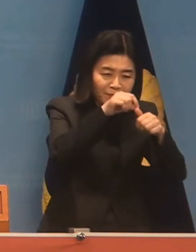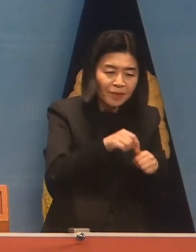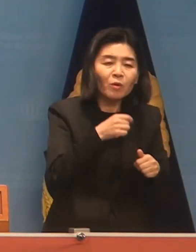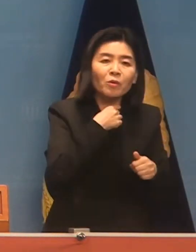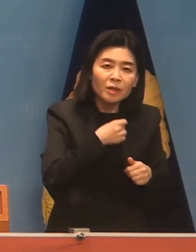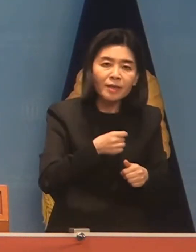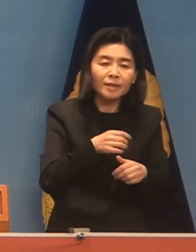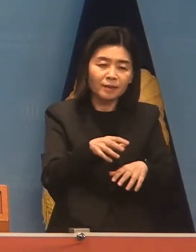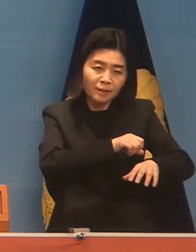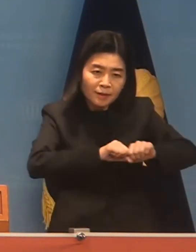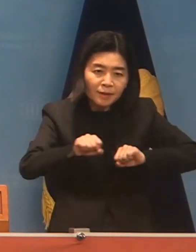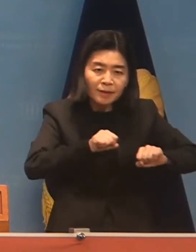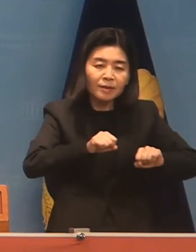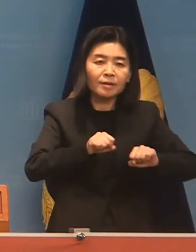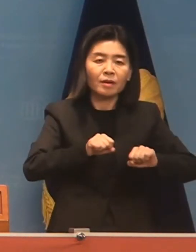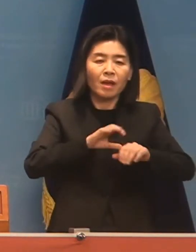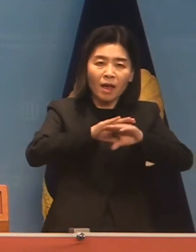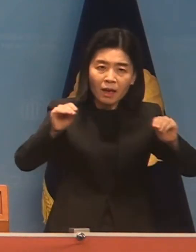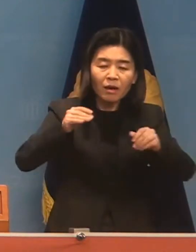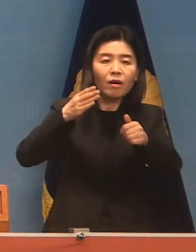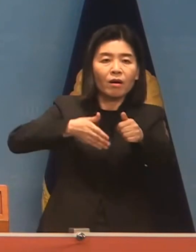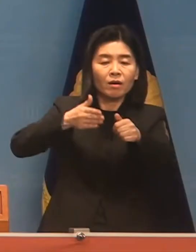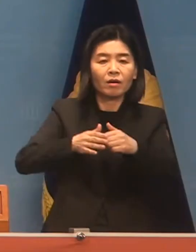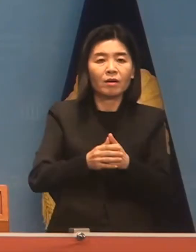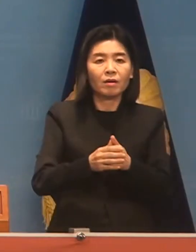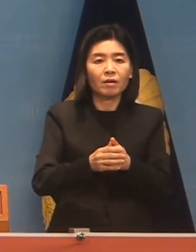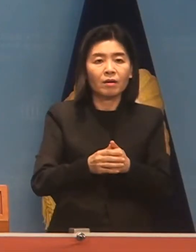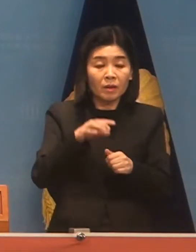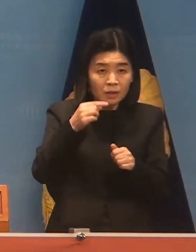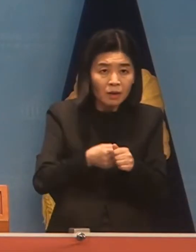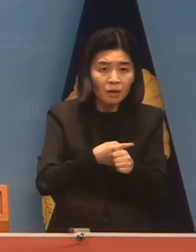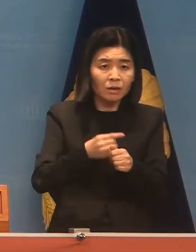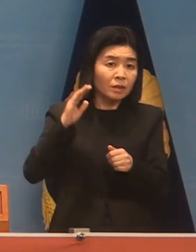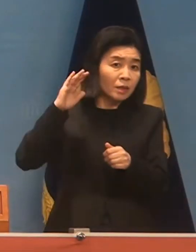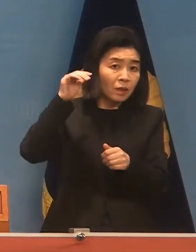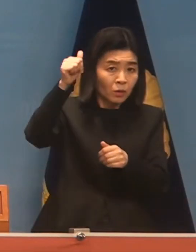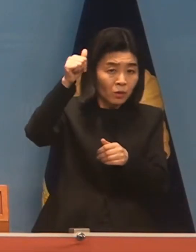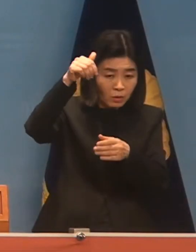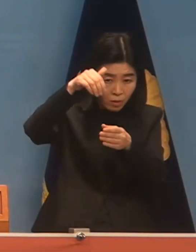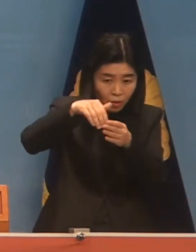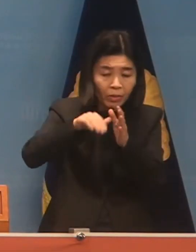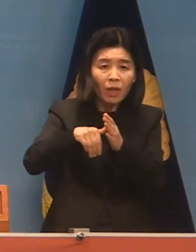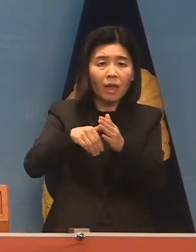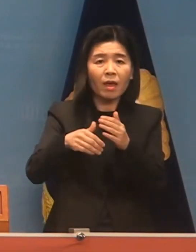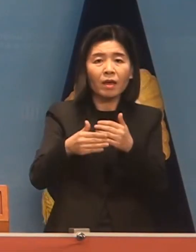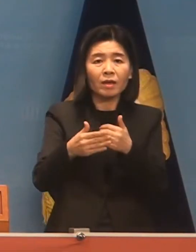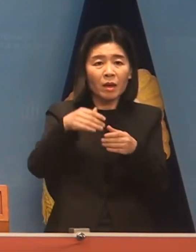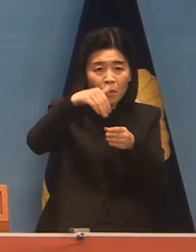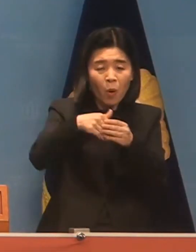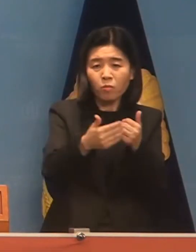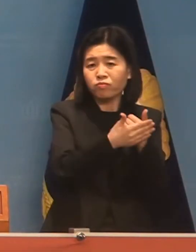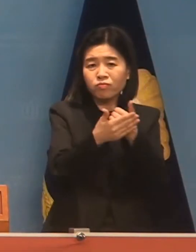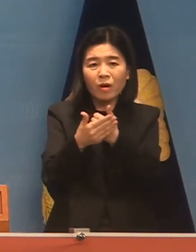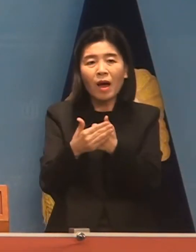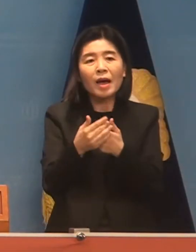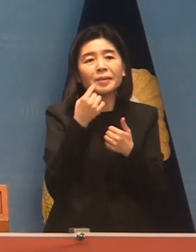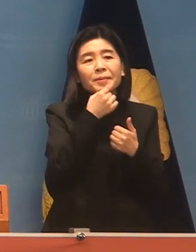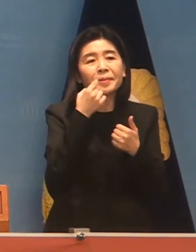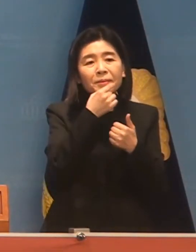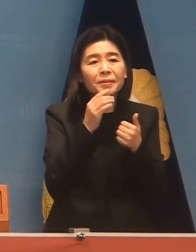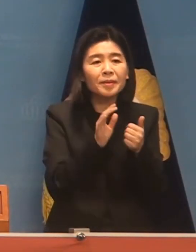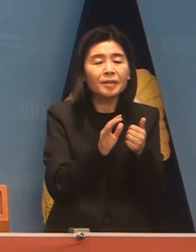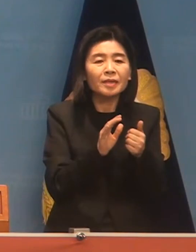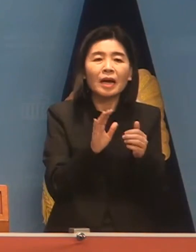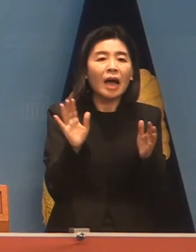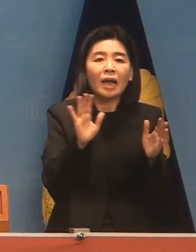해결해야 할 것입니다. 그것이 바로 대선 기간 표를 얻기 위한 립 서비스 행보가 아니라는 것을 증명하는